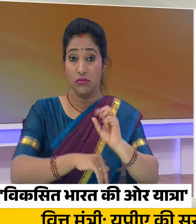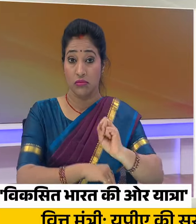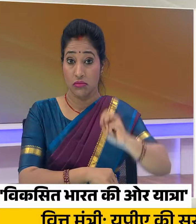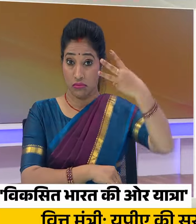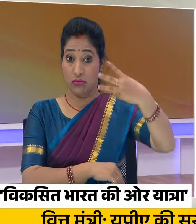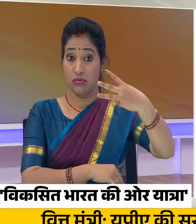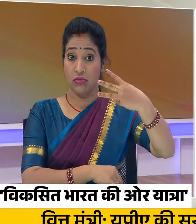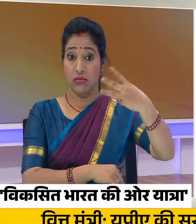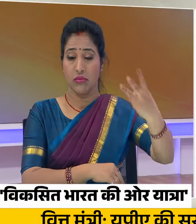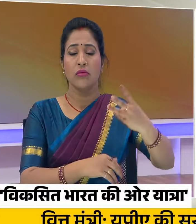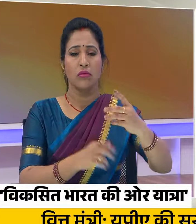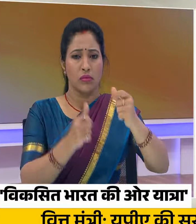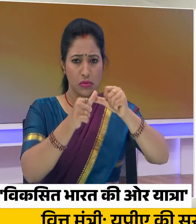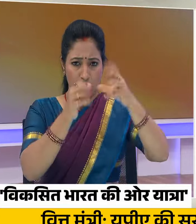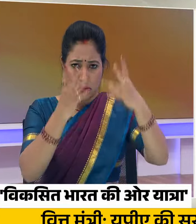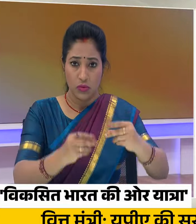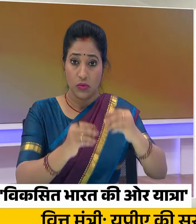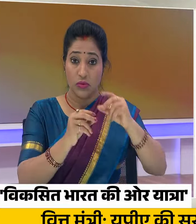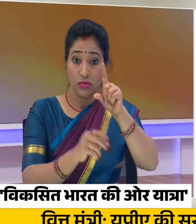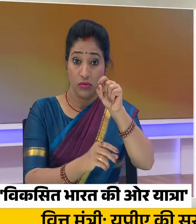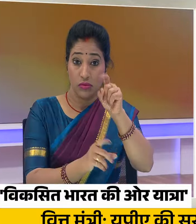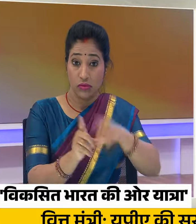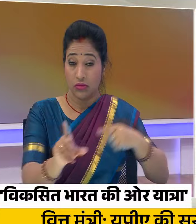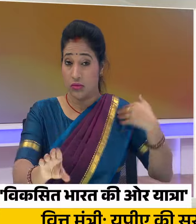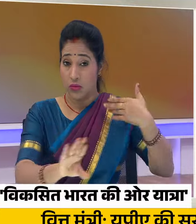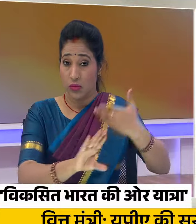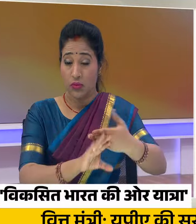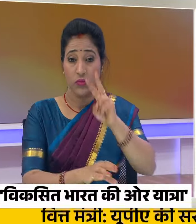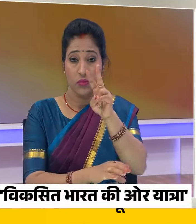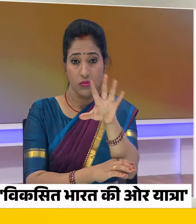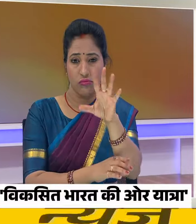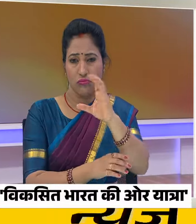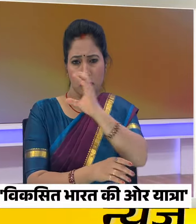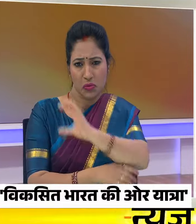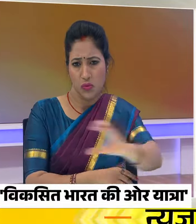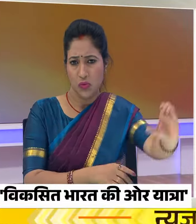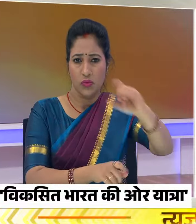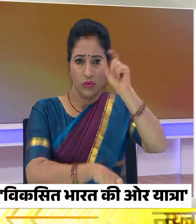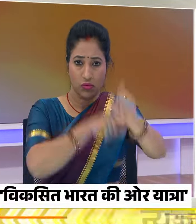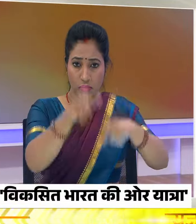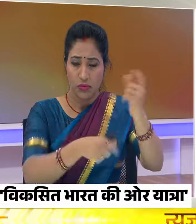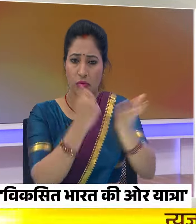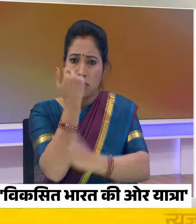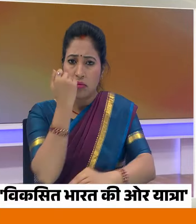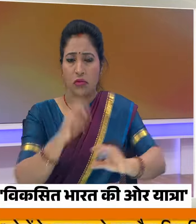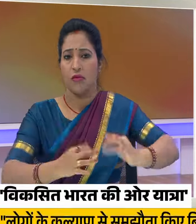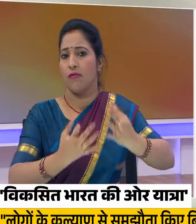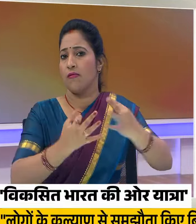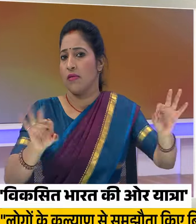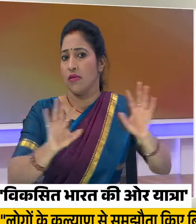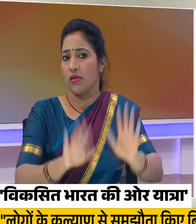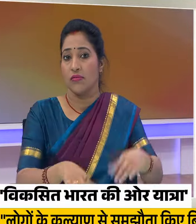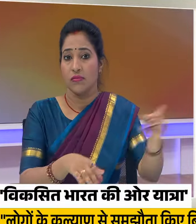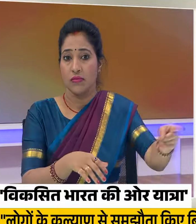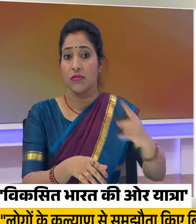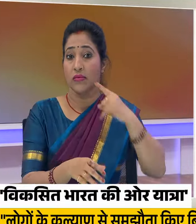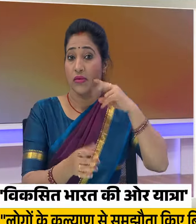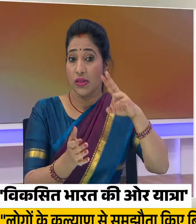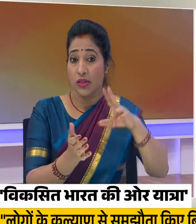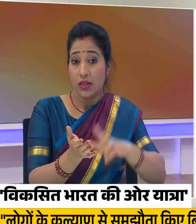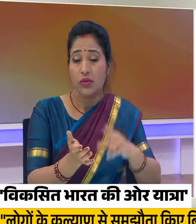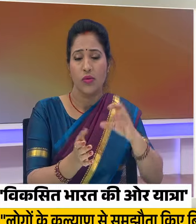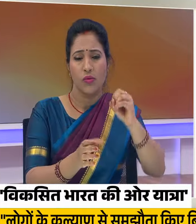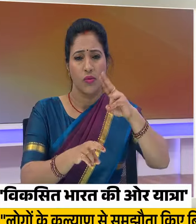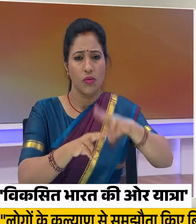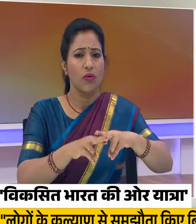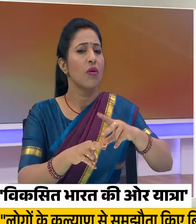बड़ी अर्थव्यवस्था। 10 वर्षों में 25 करोड़ लोग गरीबी से बाहर निकले। ईज ऑफ लिविंग पर